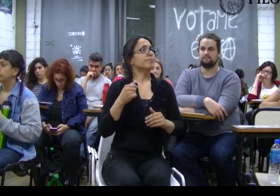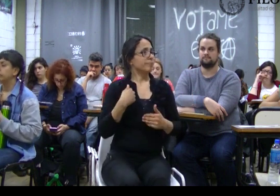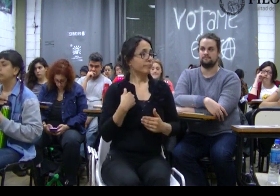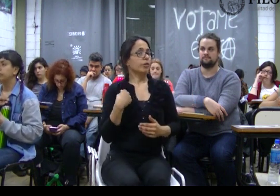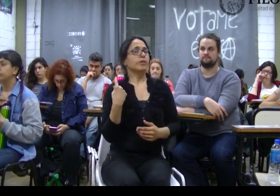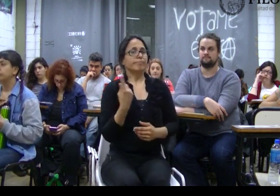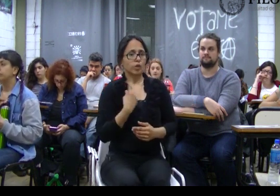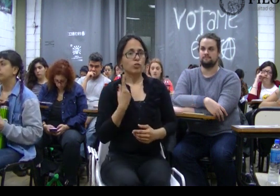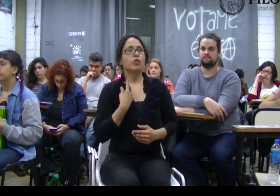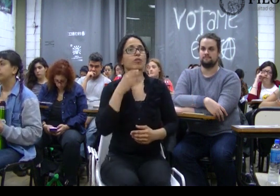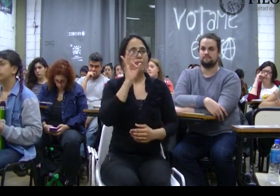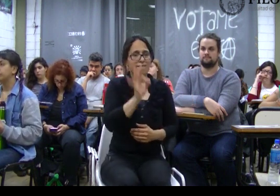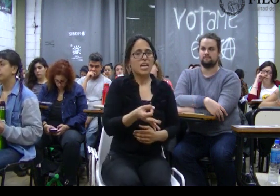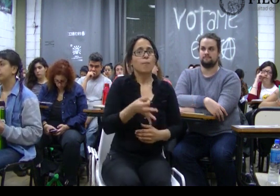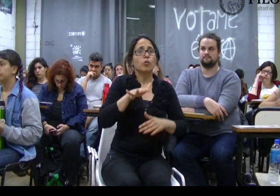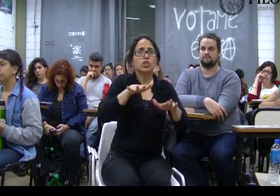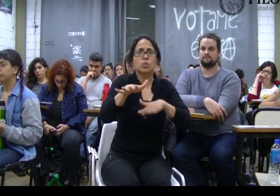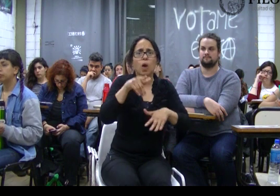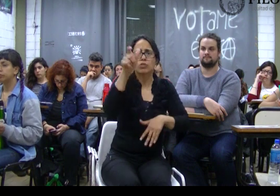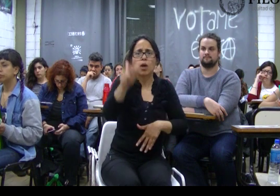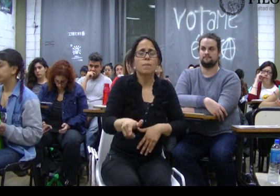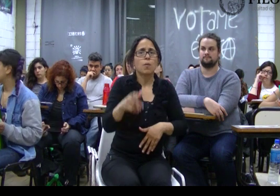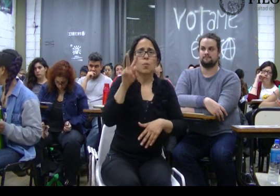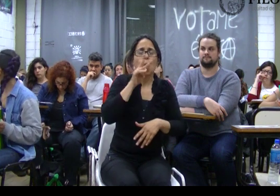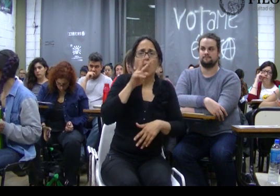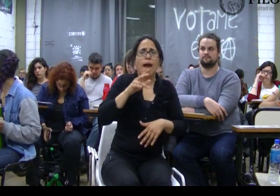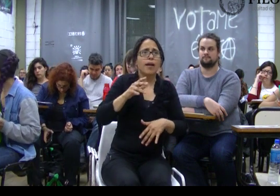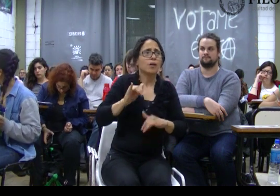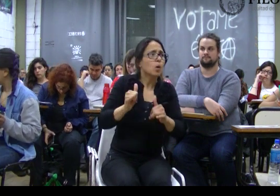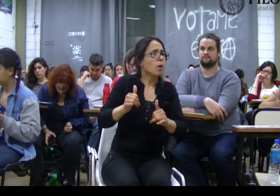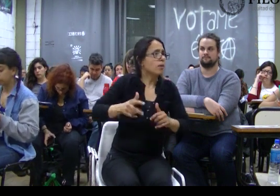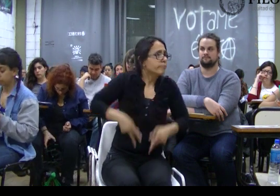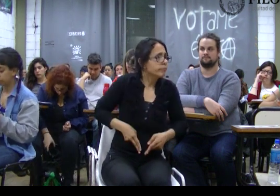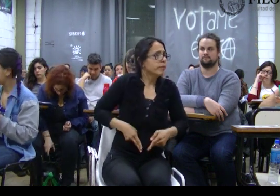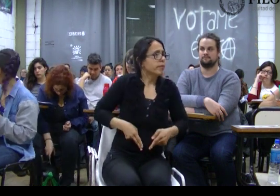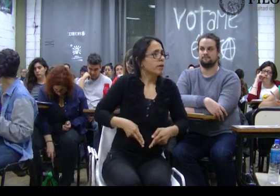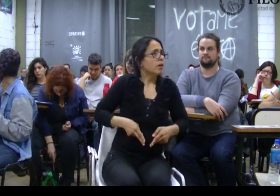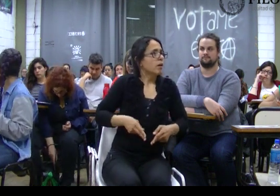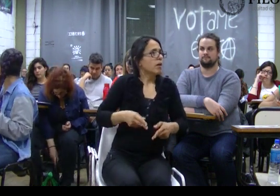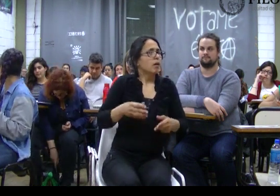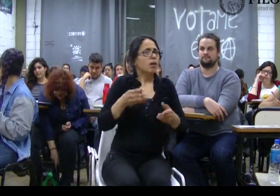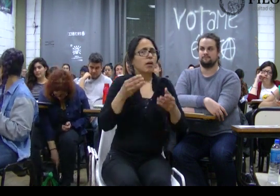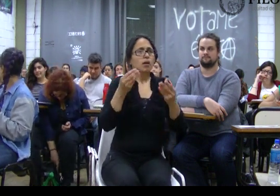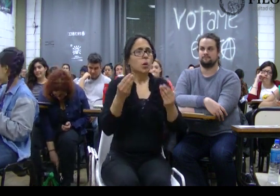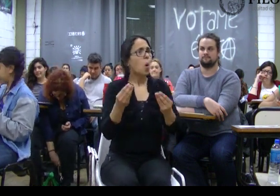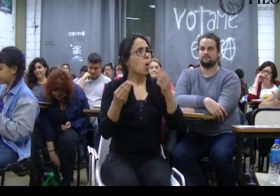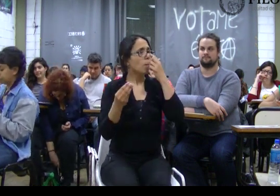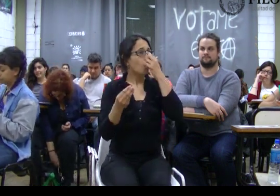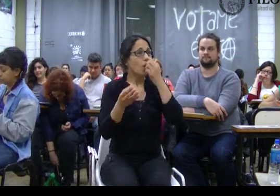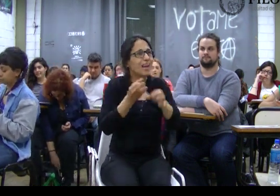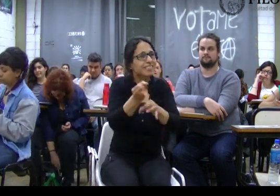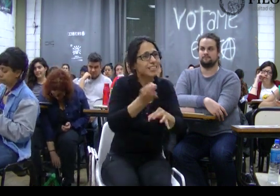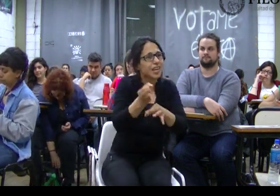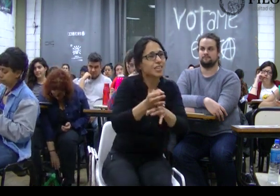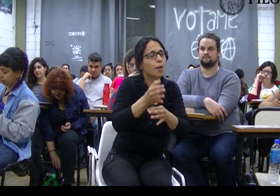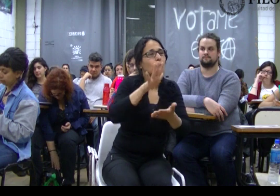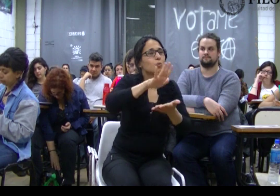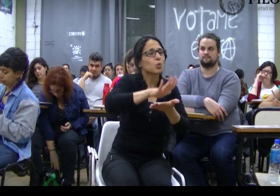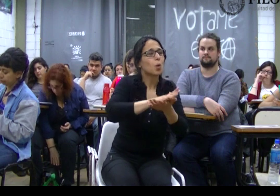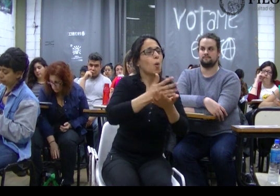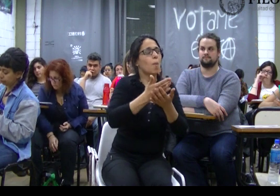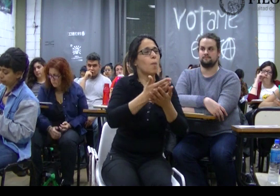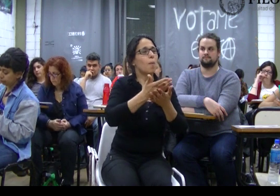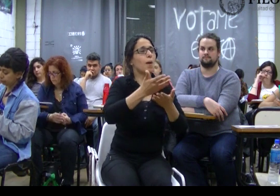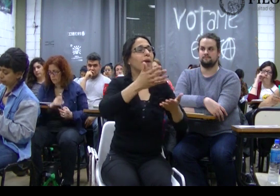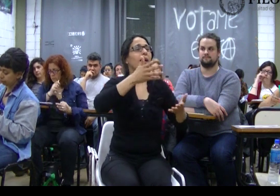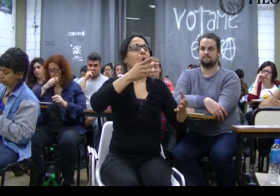sucedido, ¿qué mejor que el espacio espacio de educación sexual integral